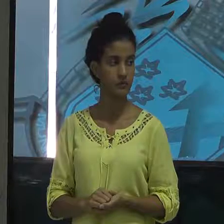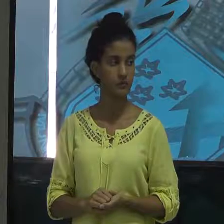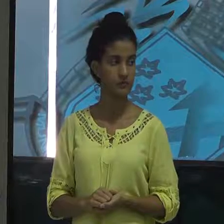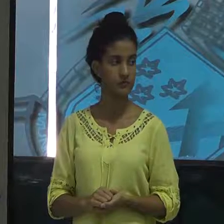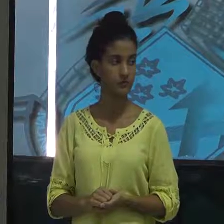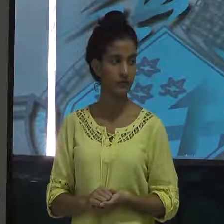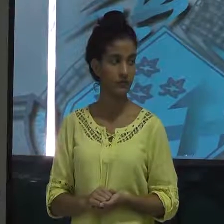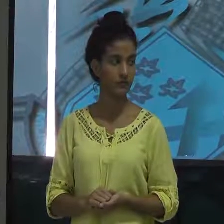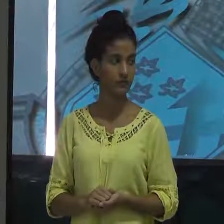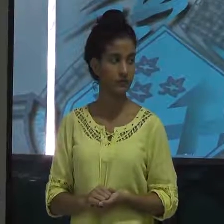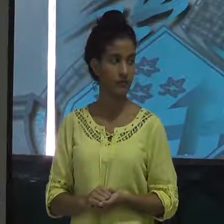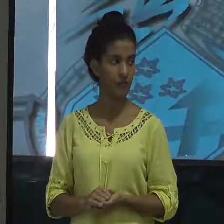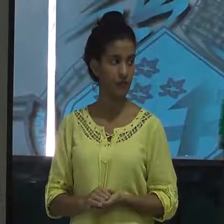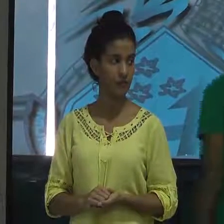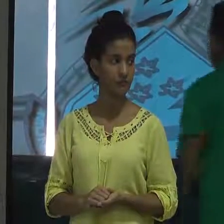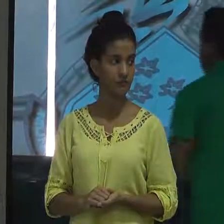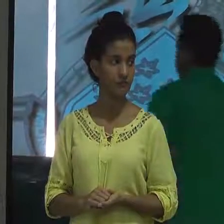Oi.